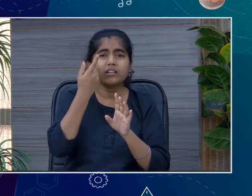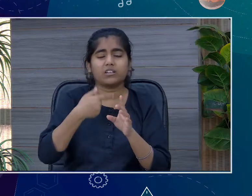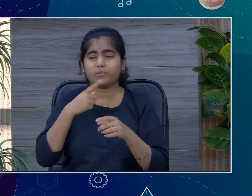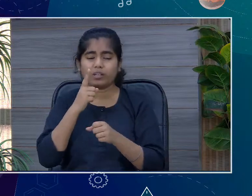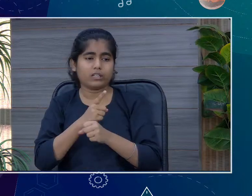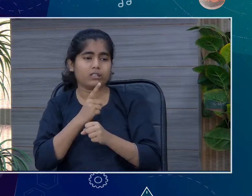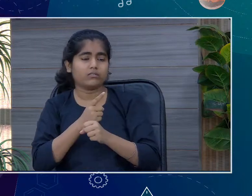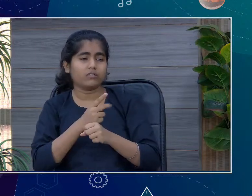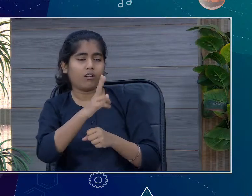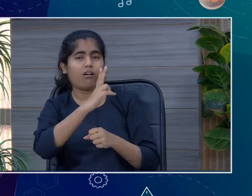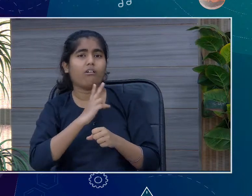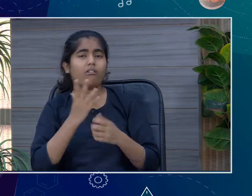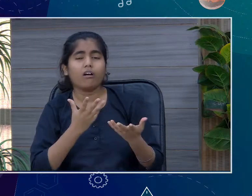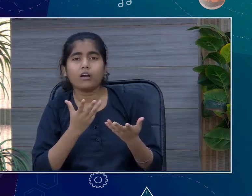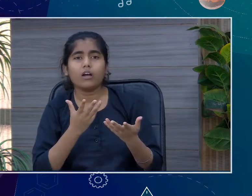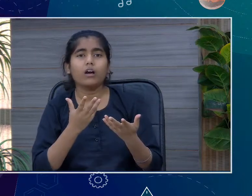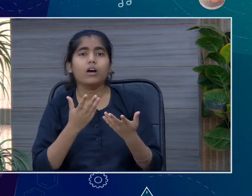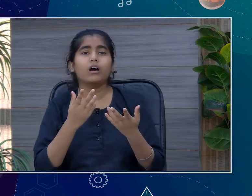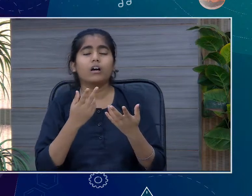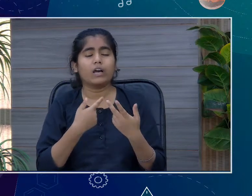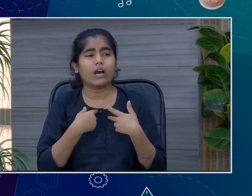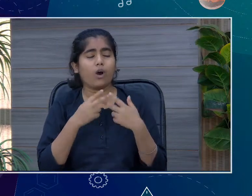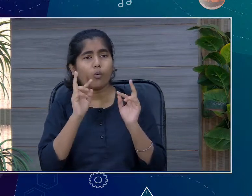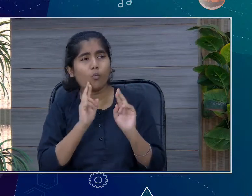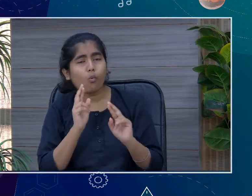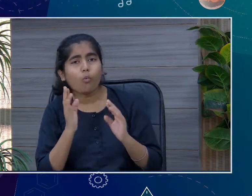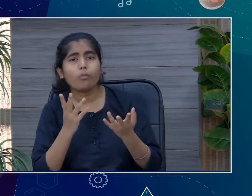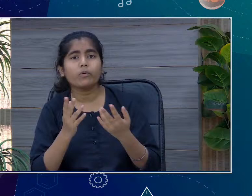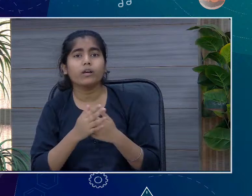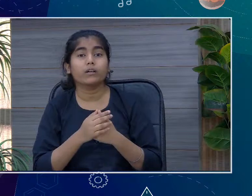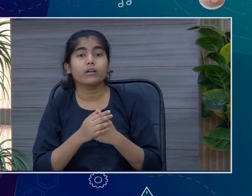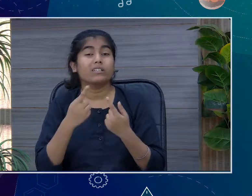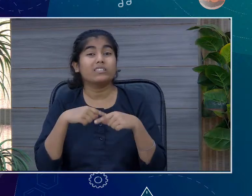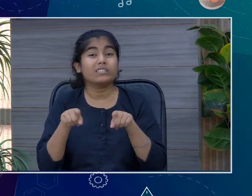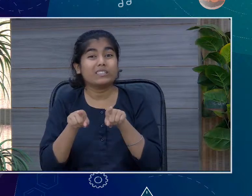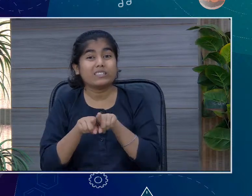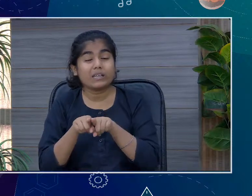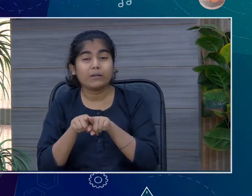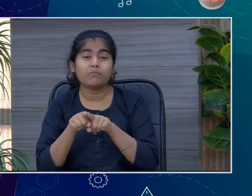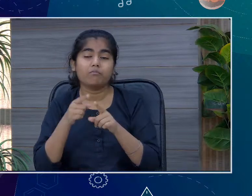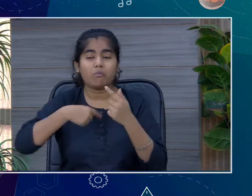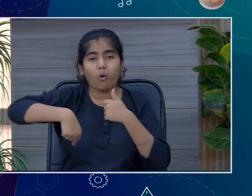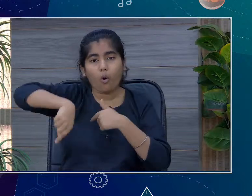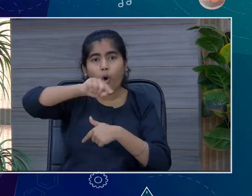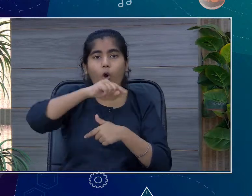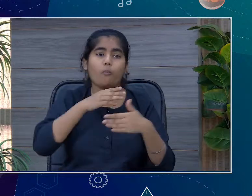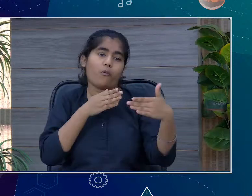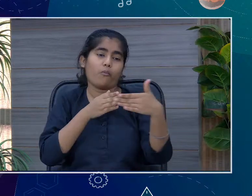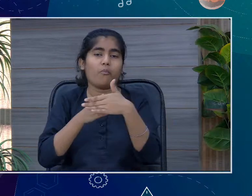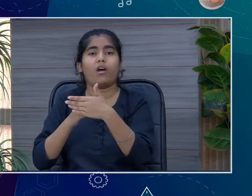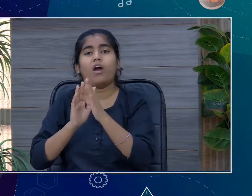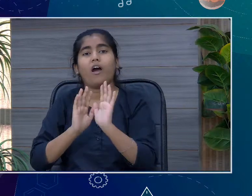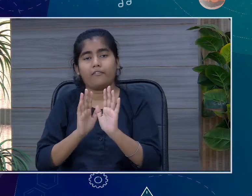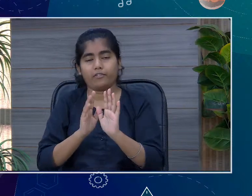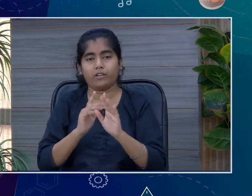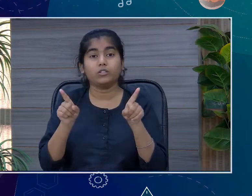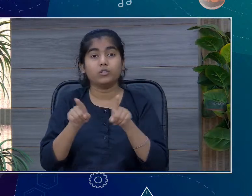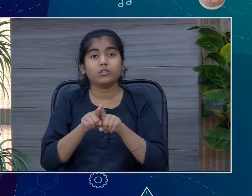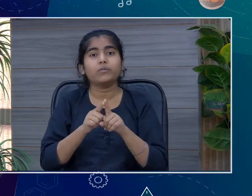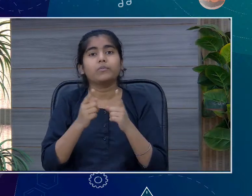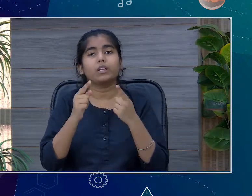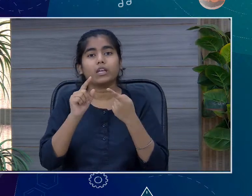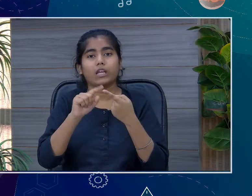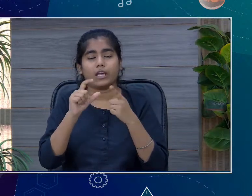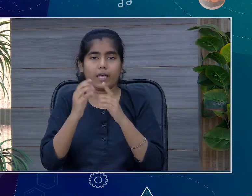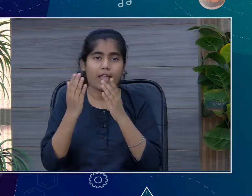मुझे क्या कह रही है या मुझसे क्या एक्सपेक्टेड है, उस सब चीज़ों में भी मैं बैरियर फेस करूँगी. दिस इज़ रिगार्डिंग